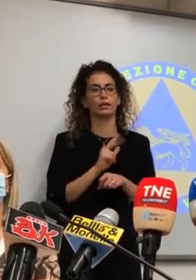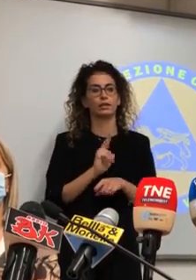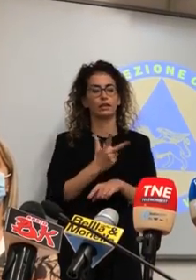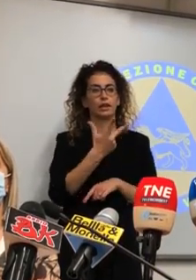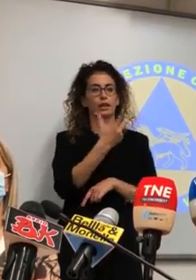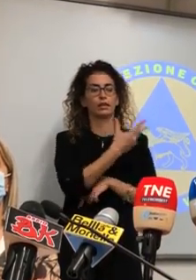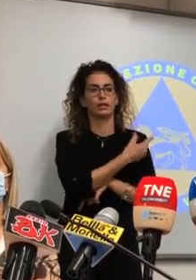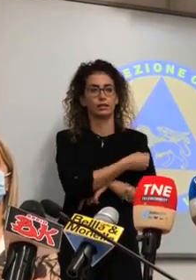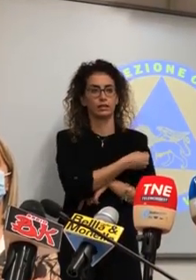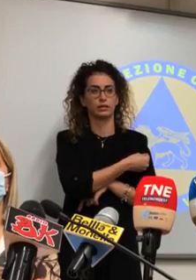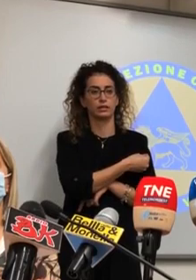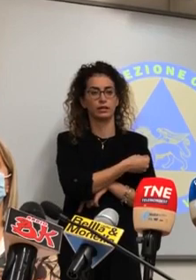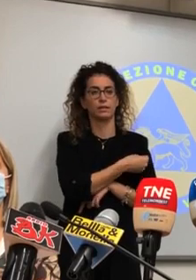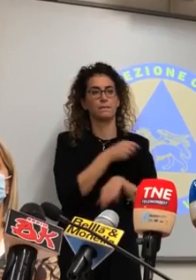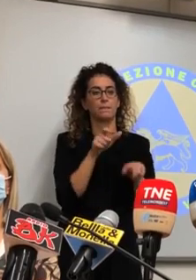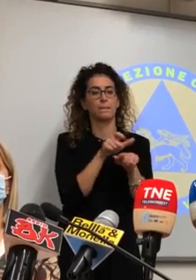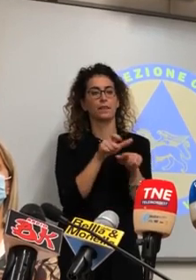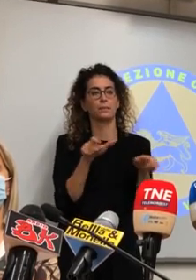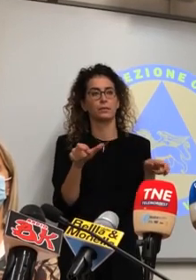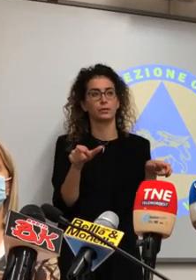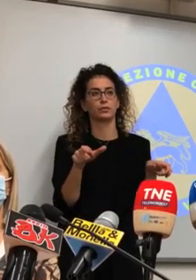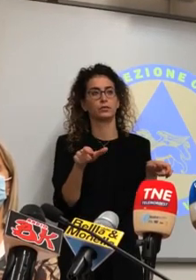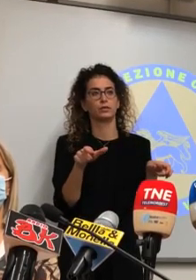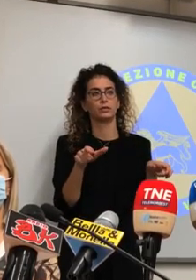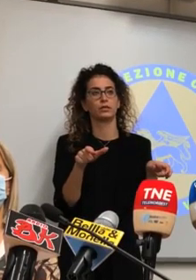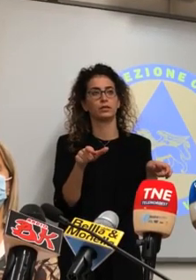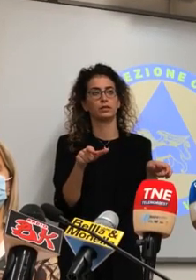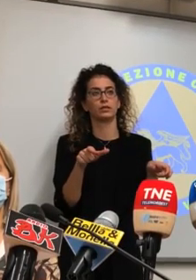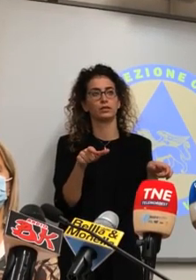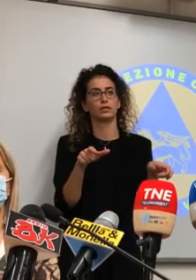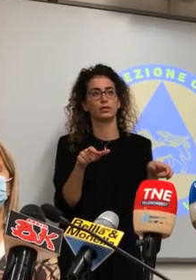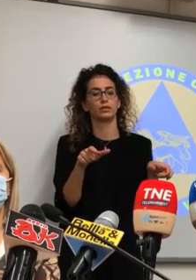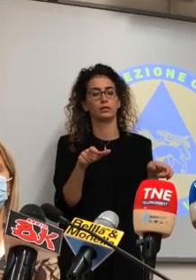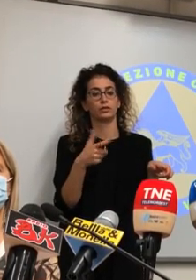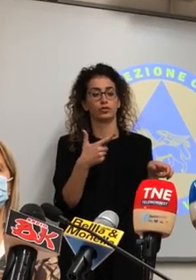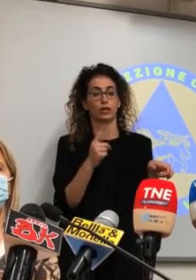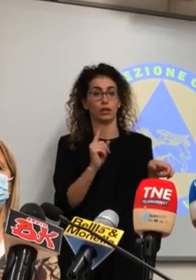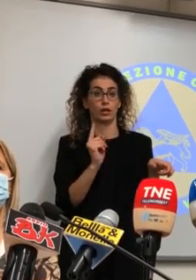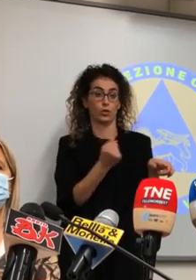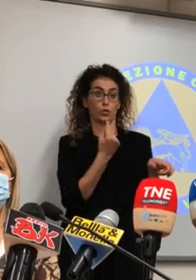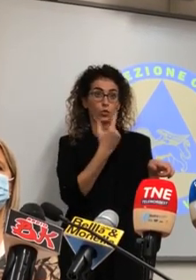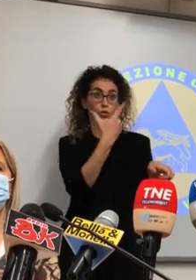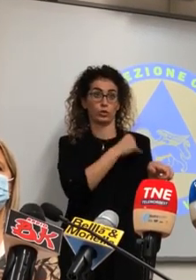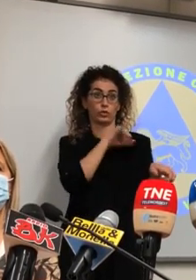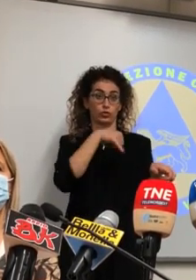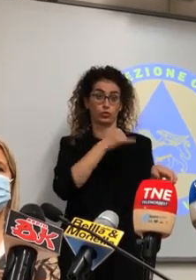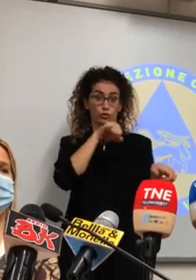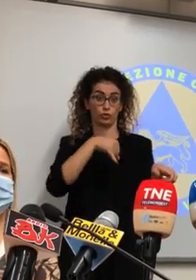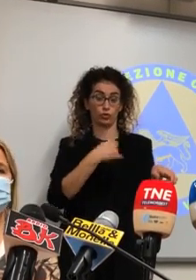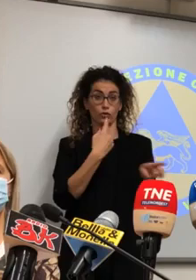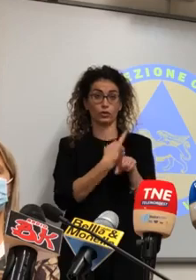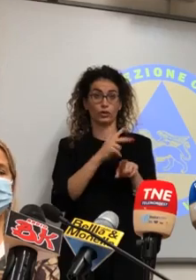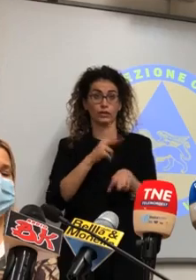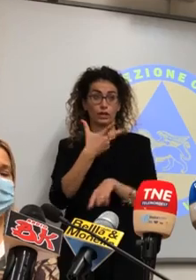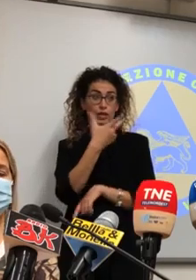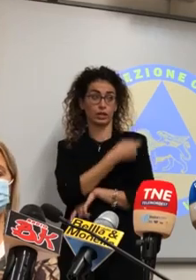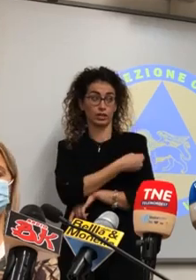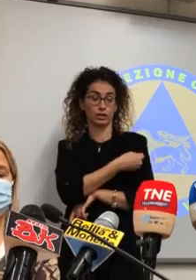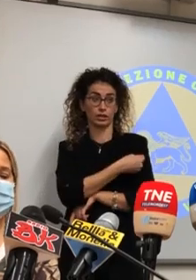dose anche a chi ha avuto l'unica dose di Johnson & Johnson. Abbiamo iniziato anche con loro o no?